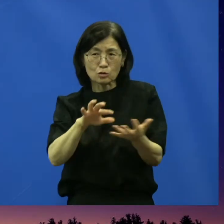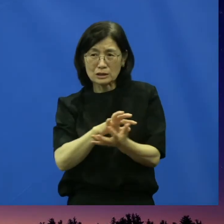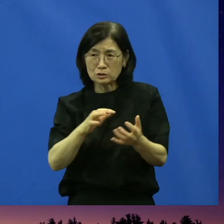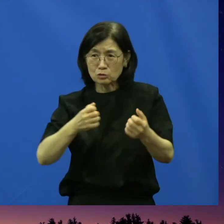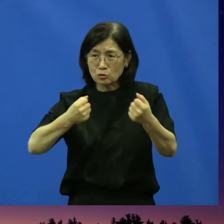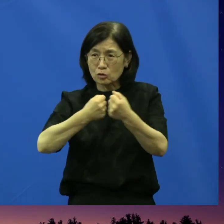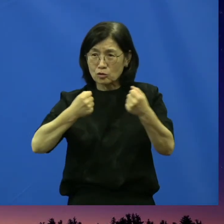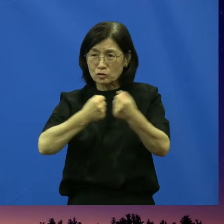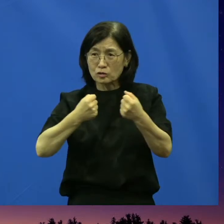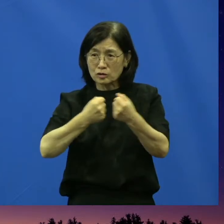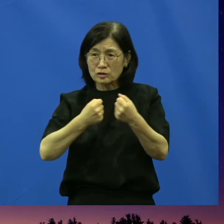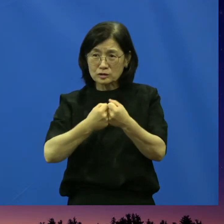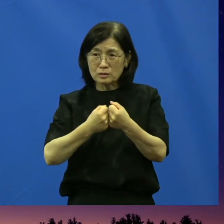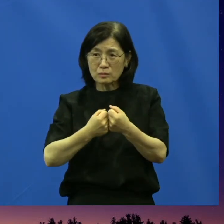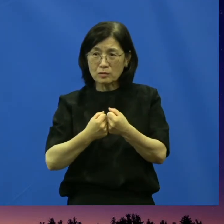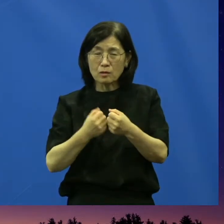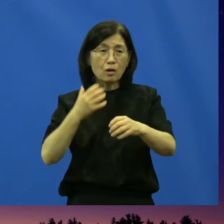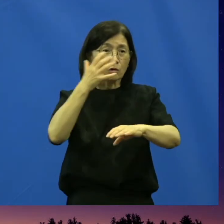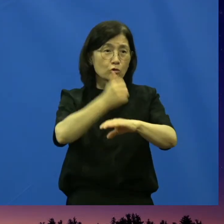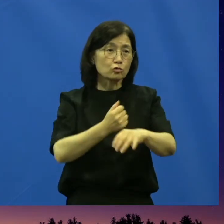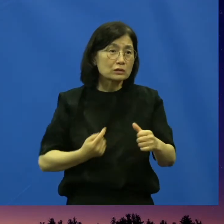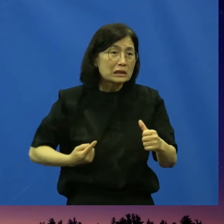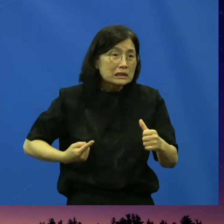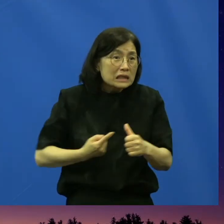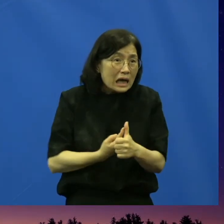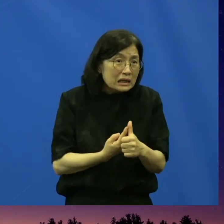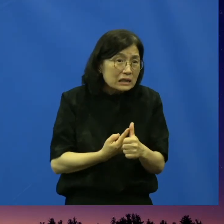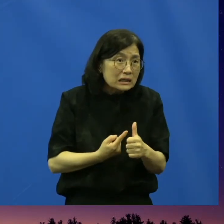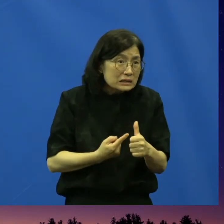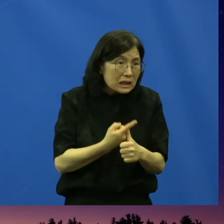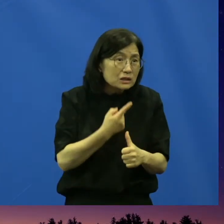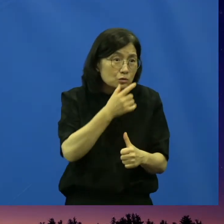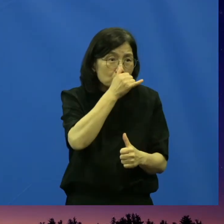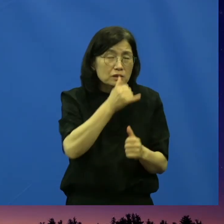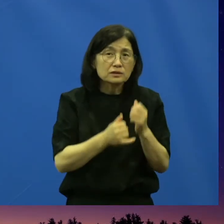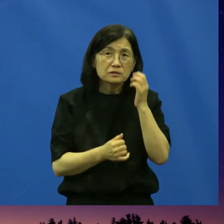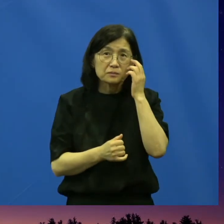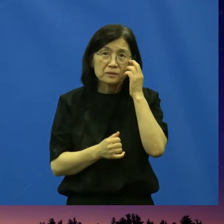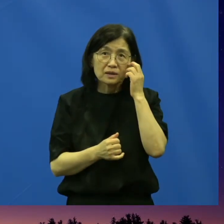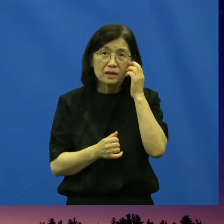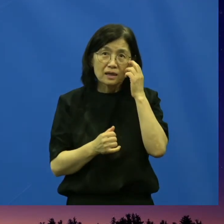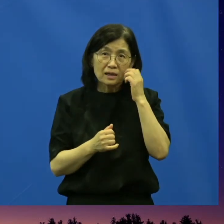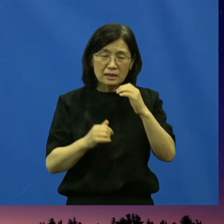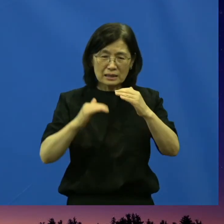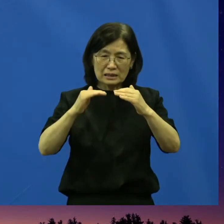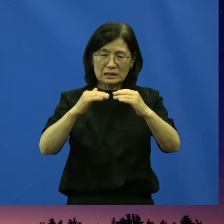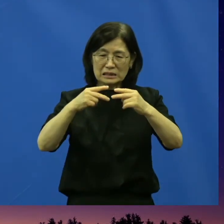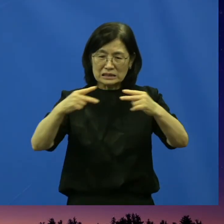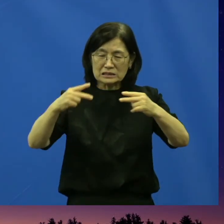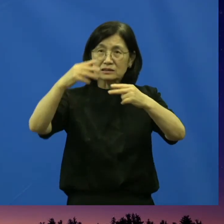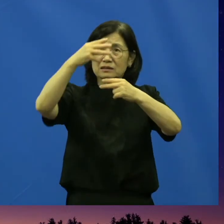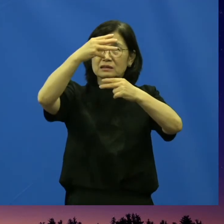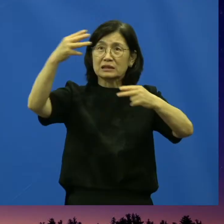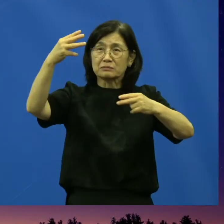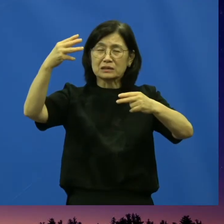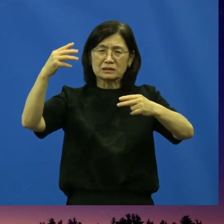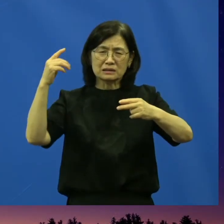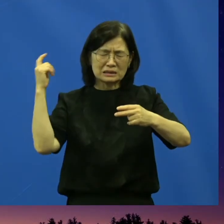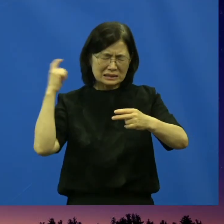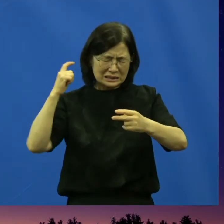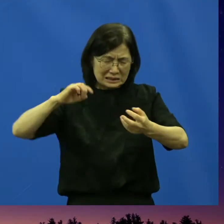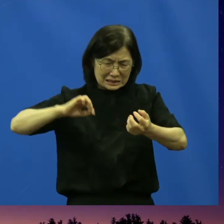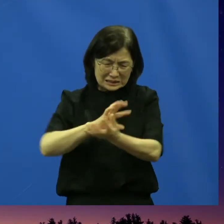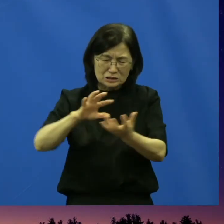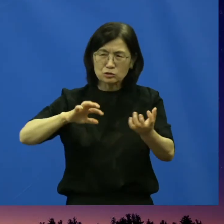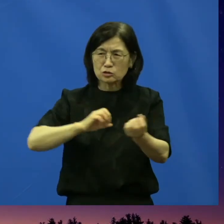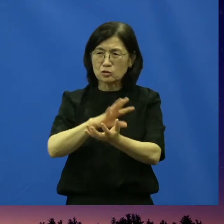이게 그 사실 그래요. 여러분, 이 아파트 생활하면 이 층간 소음이 이게 만만치 않은 거예요. 그죠? 계속 뭐